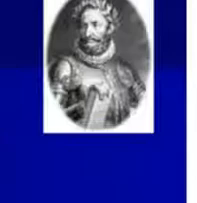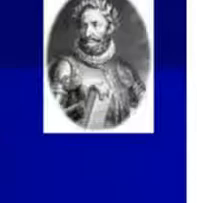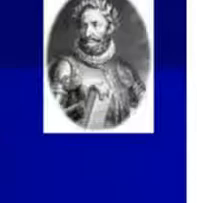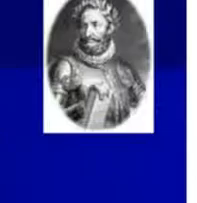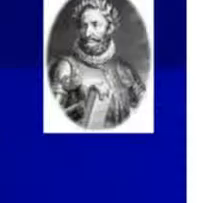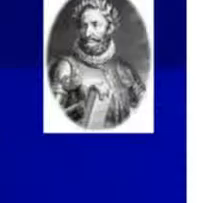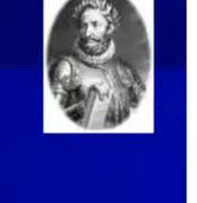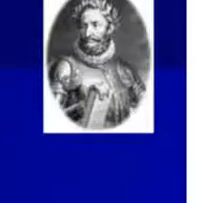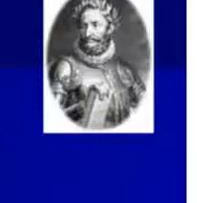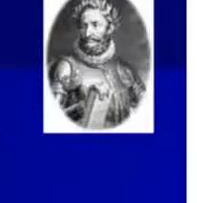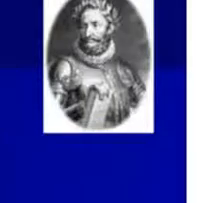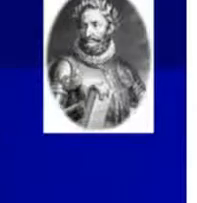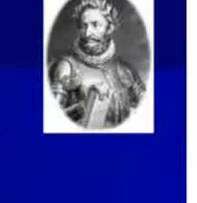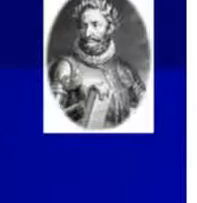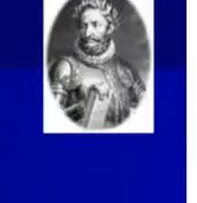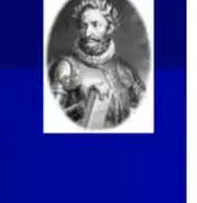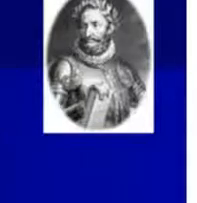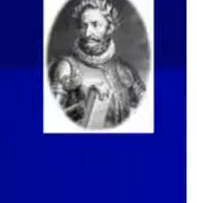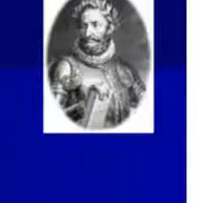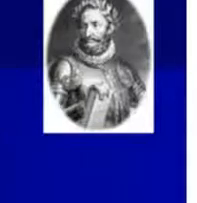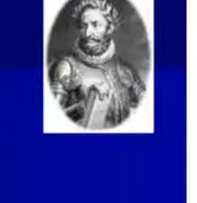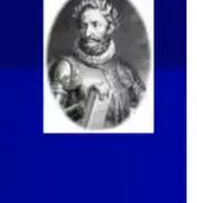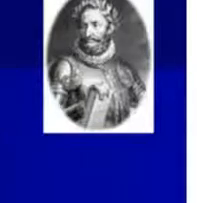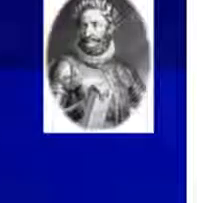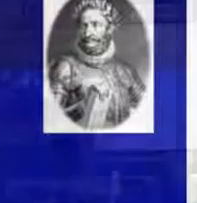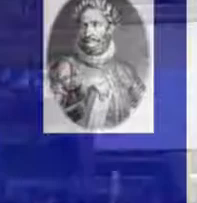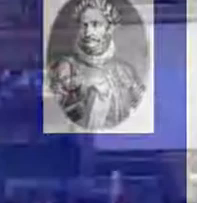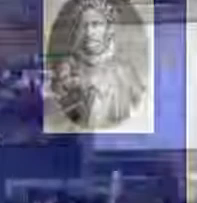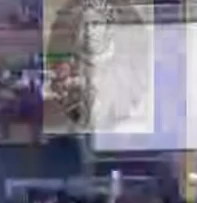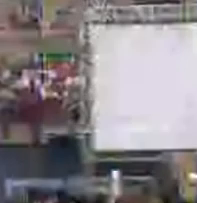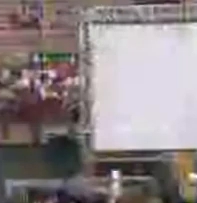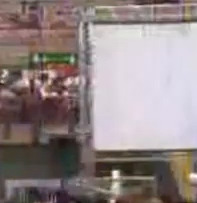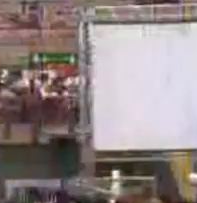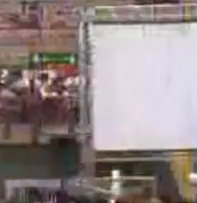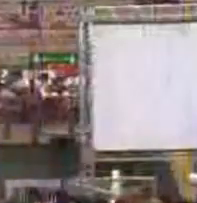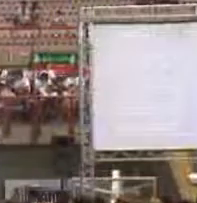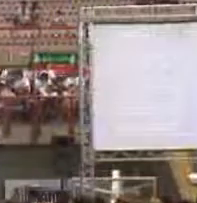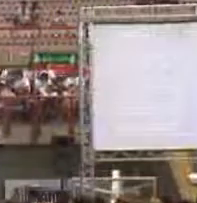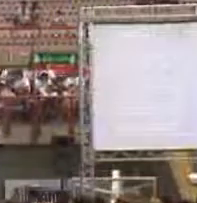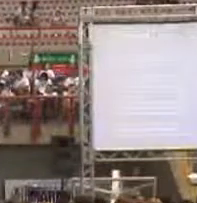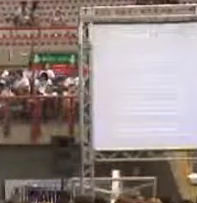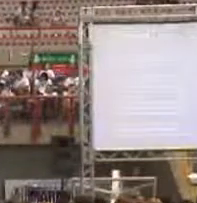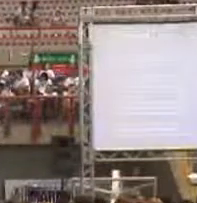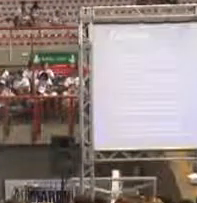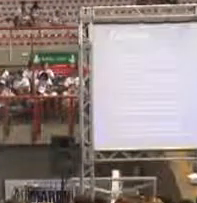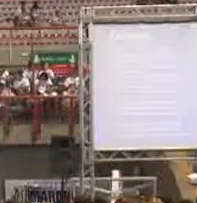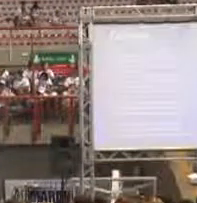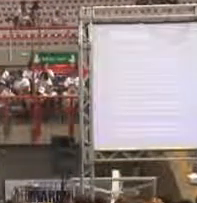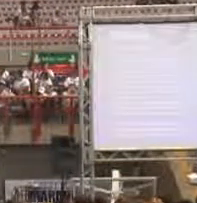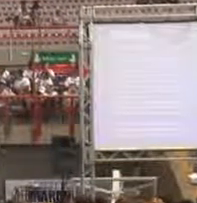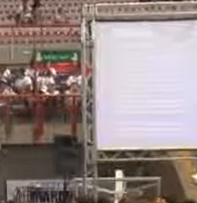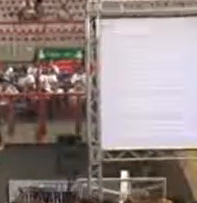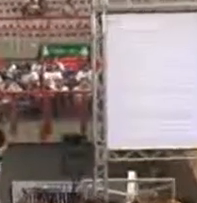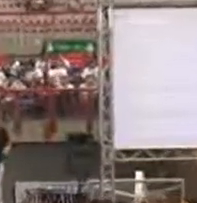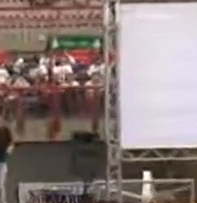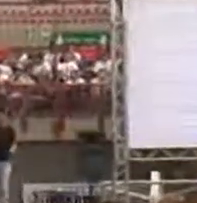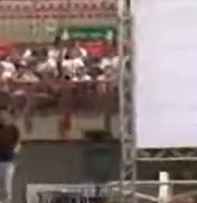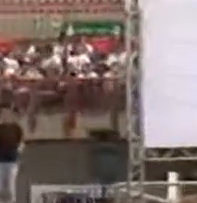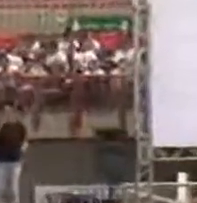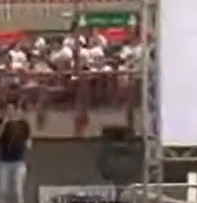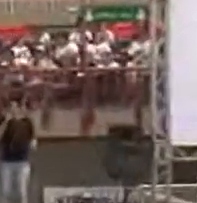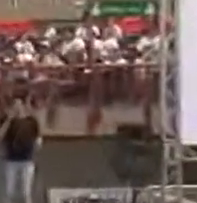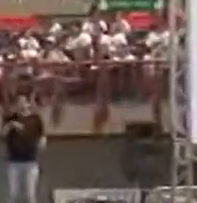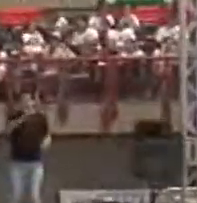aqui é Vênus que são deuses da mitologia clássica quando aparece morte não é morte é